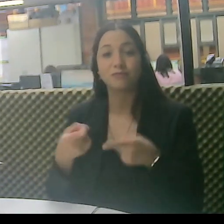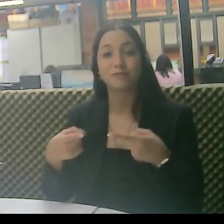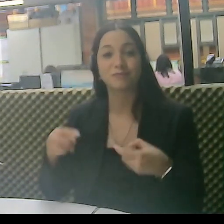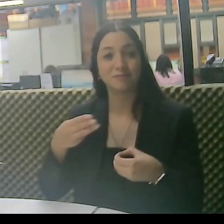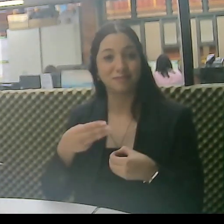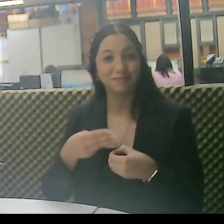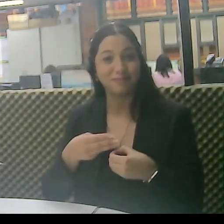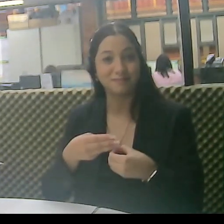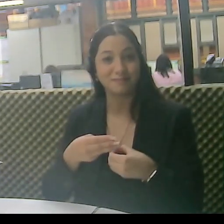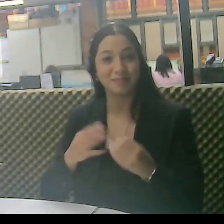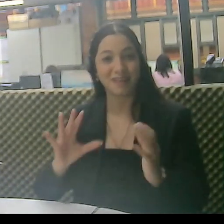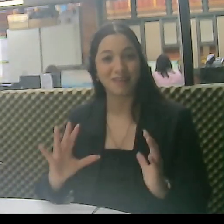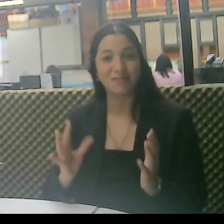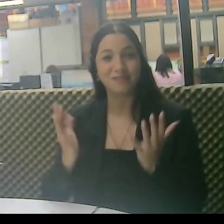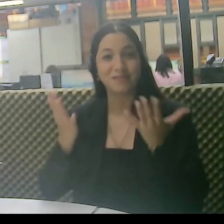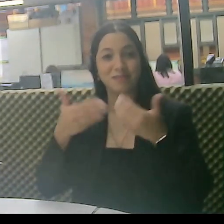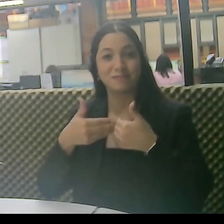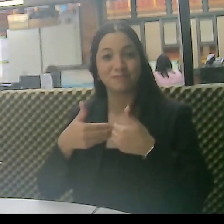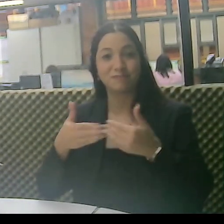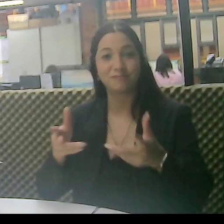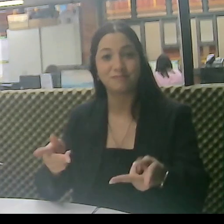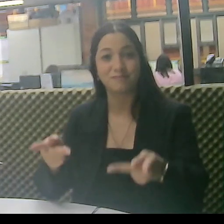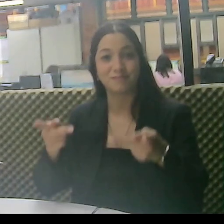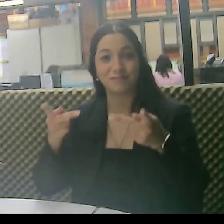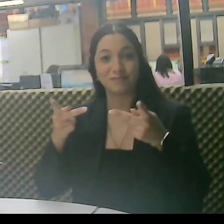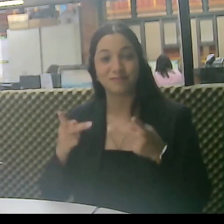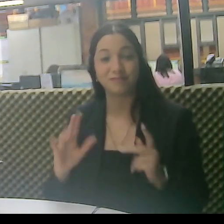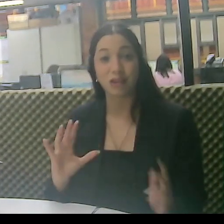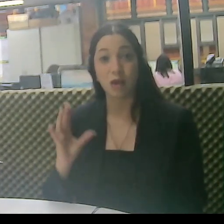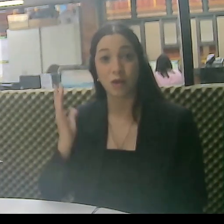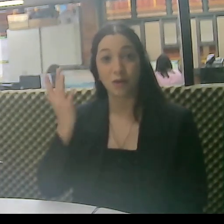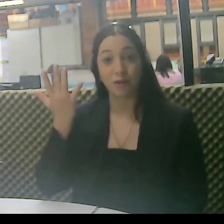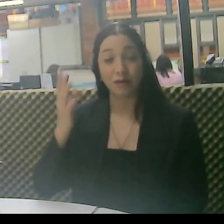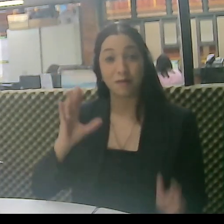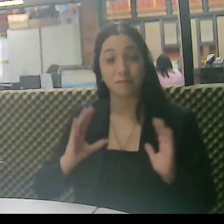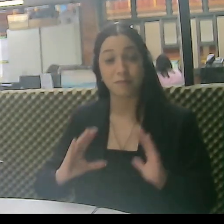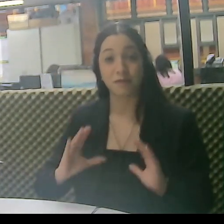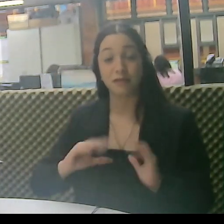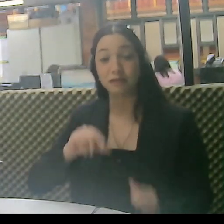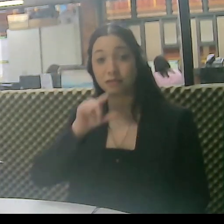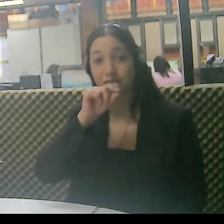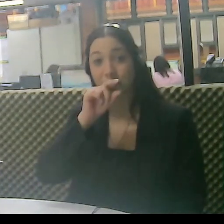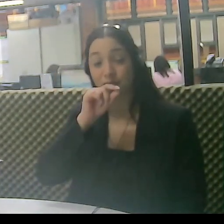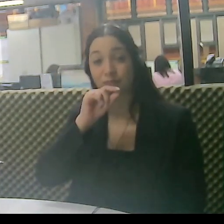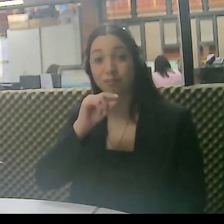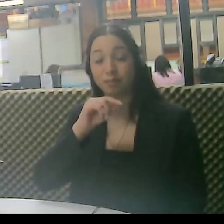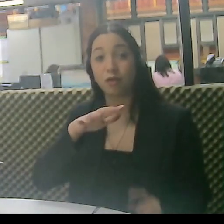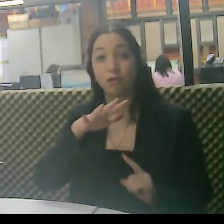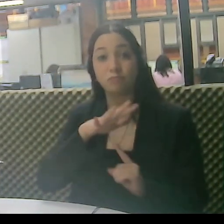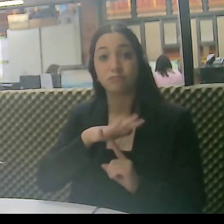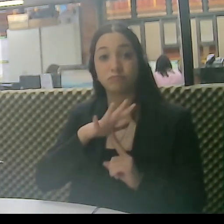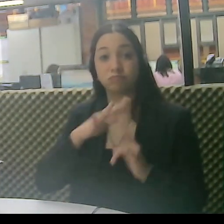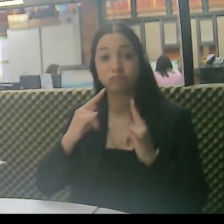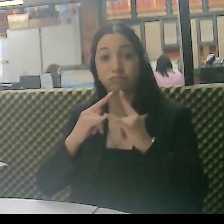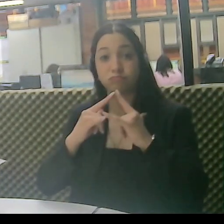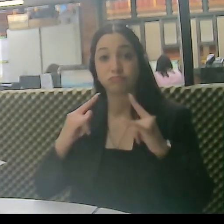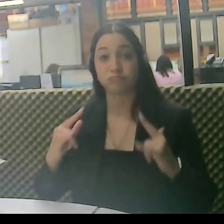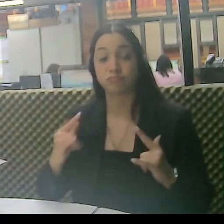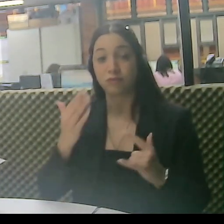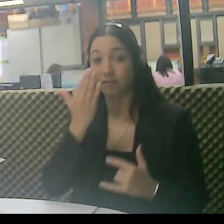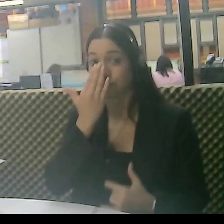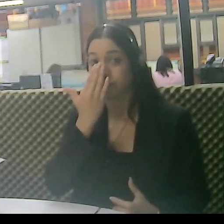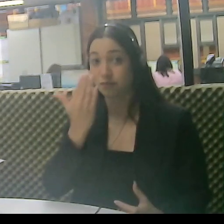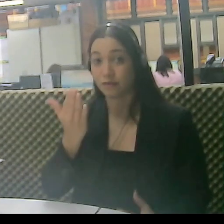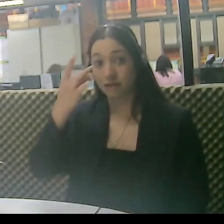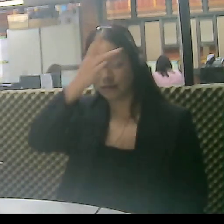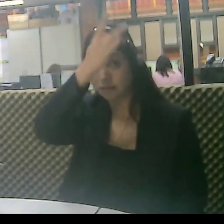Municipal. O evento, aberto ao público, acontecerá no Parque do Sabiá, no quiosque multiuso, próximo à portaria do